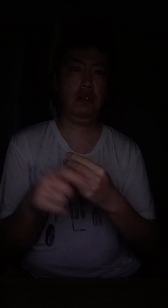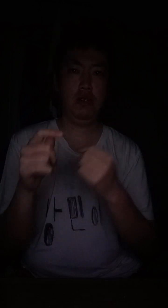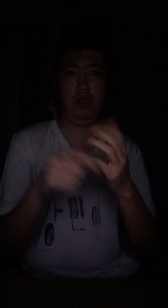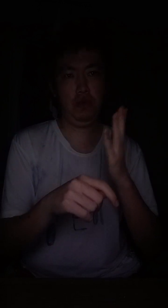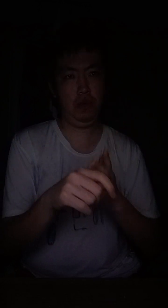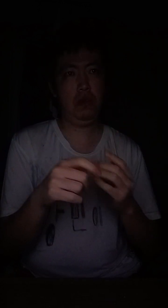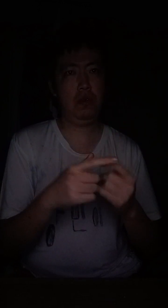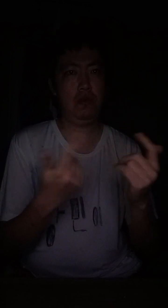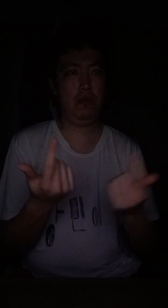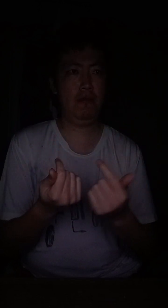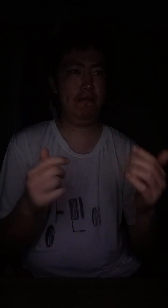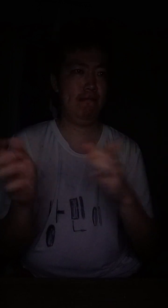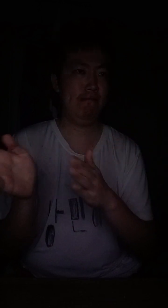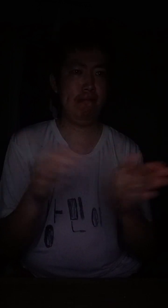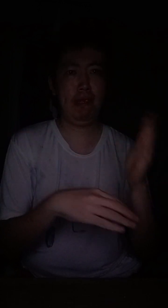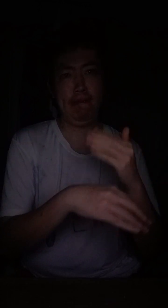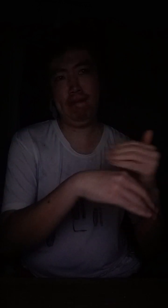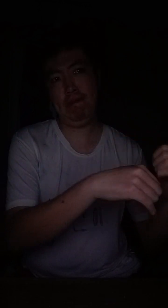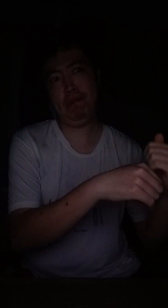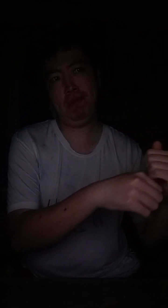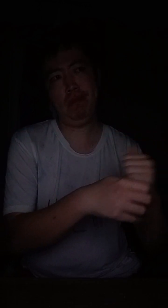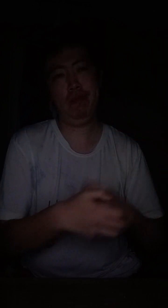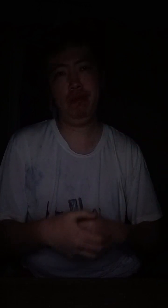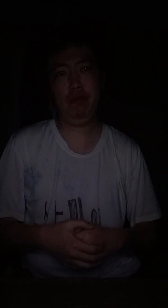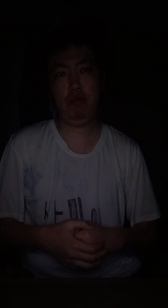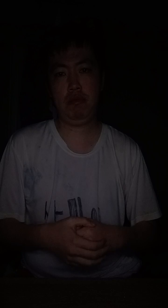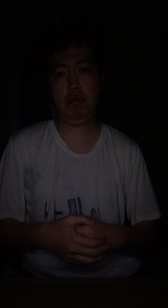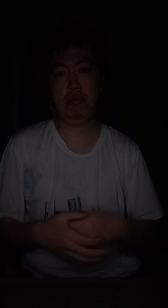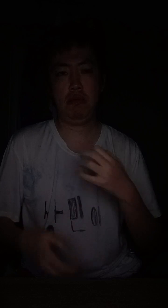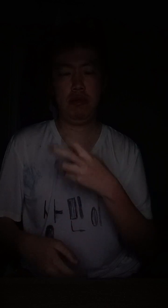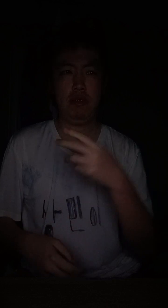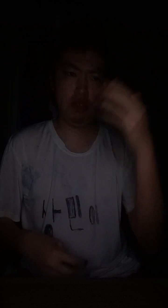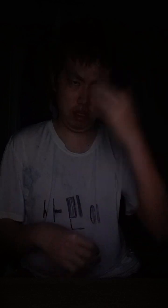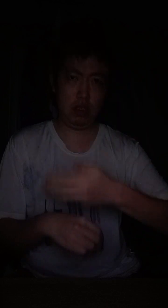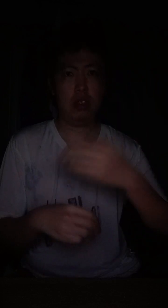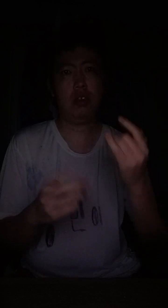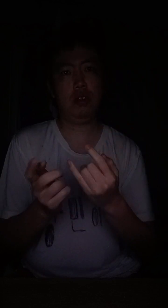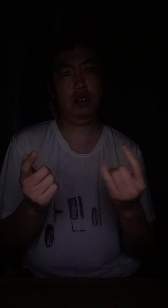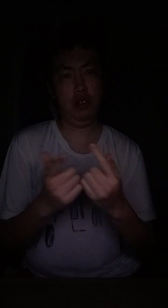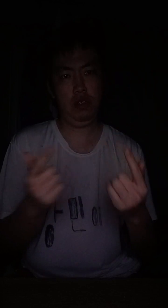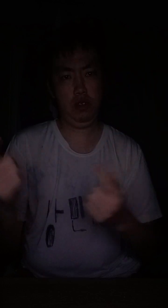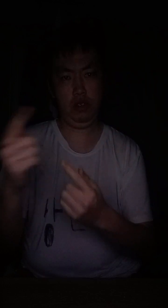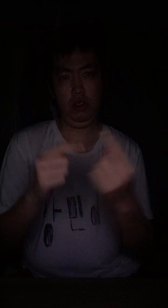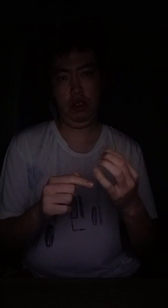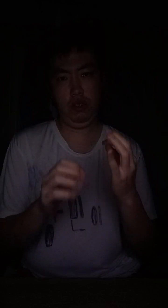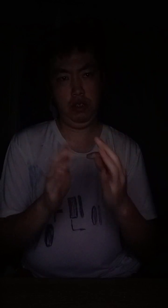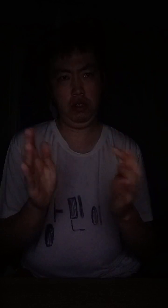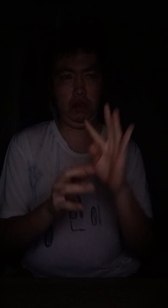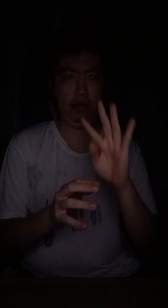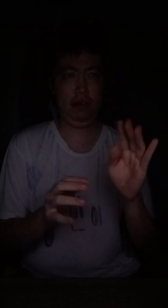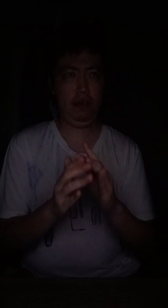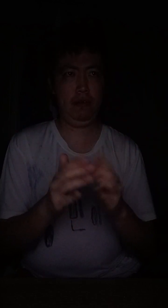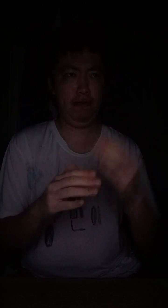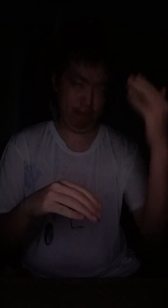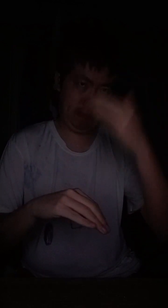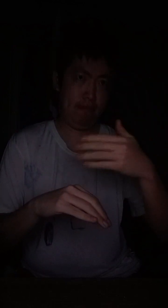거부하고 부당하게 제한했다고 판단했습니다. 교감은 사과하기로 한 날 번번이 병가를 냈습니다. 미안하다며